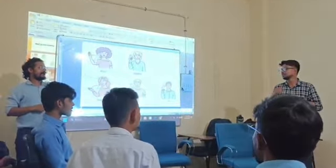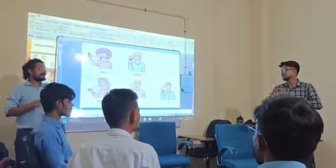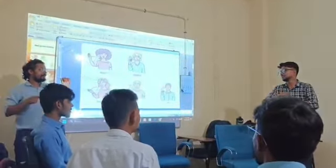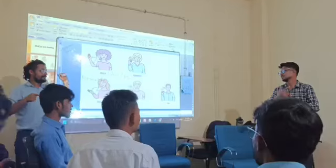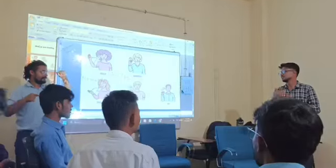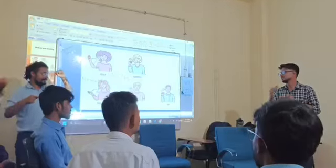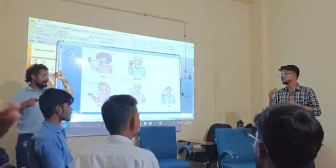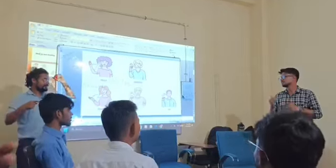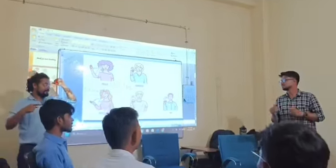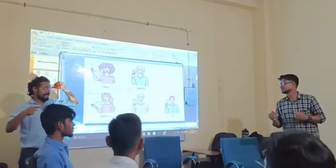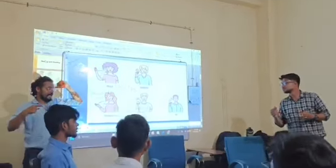मिलते हैं,